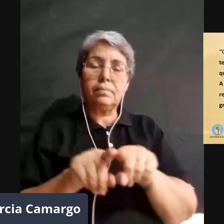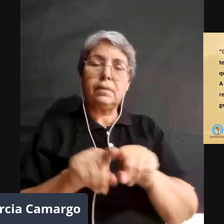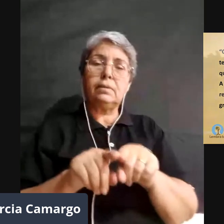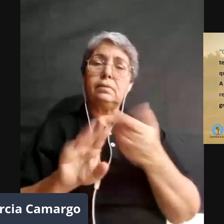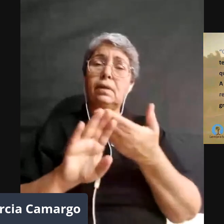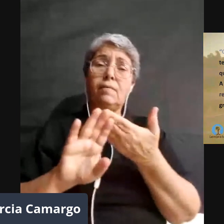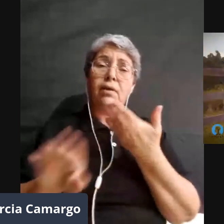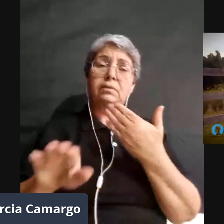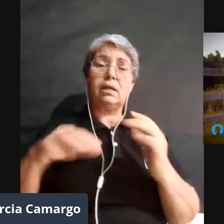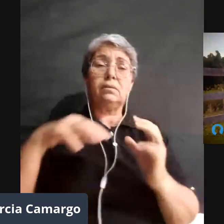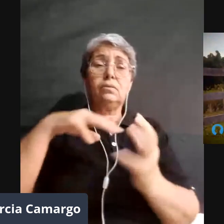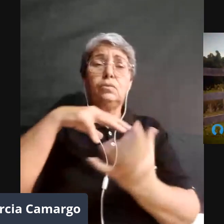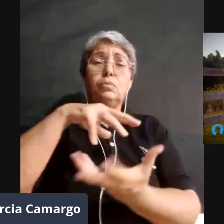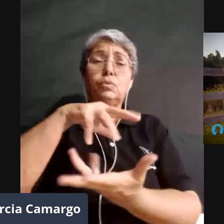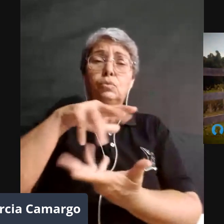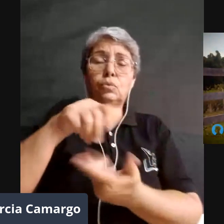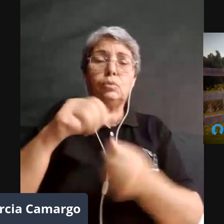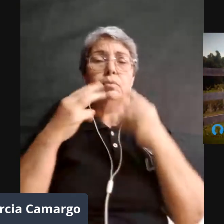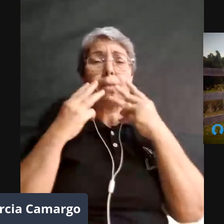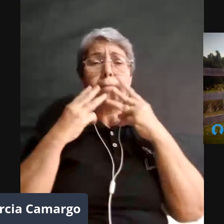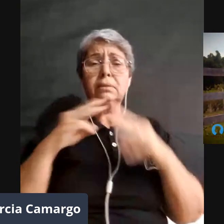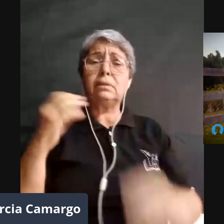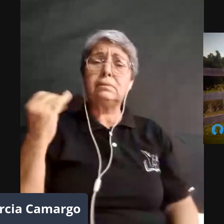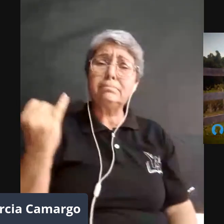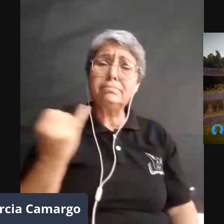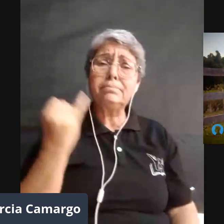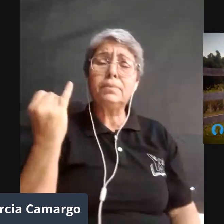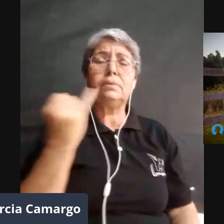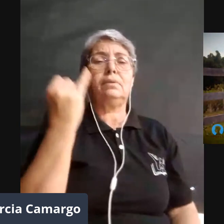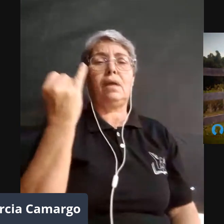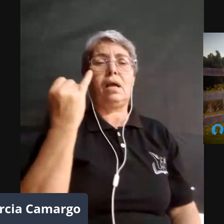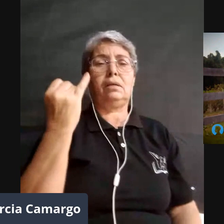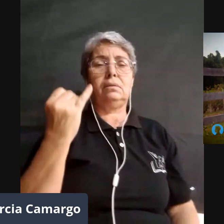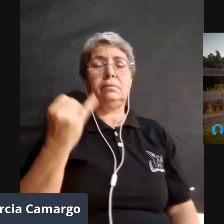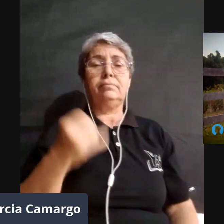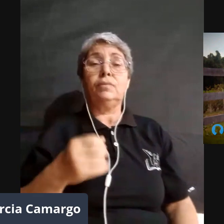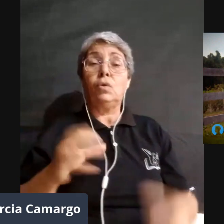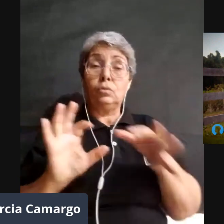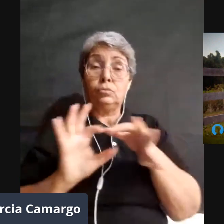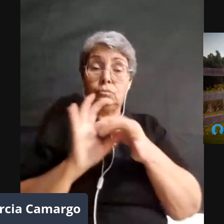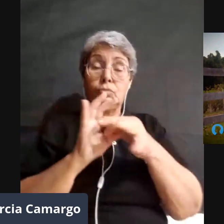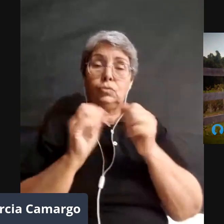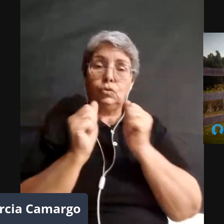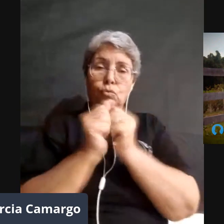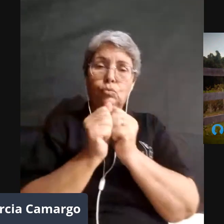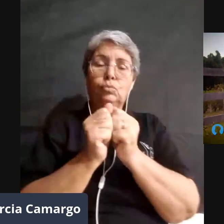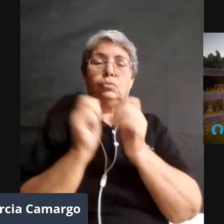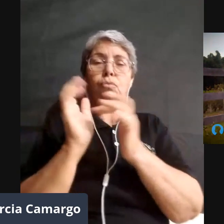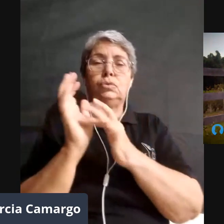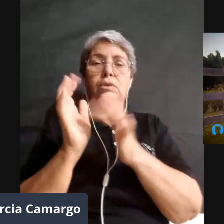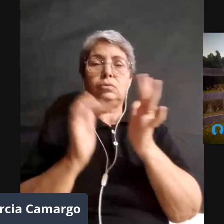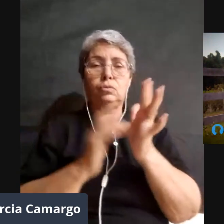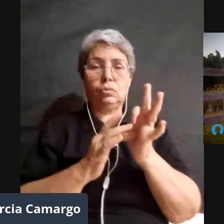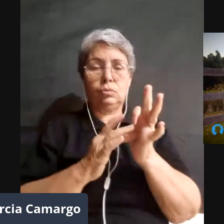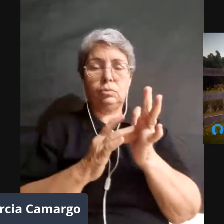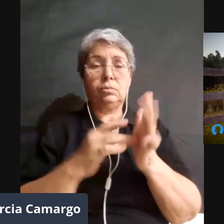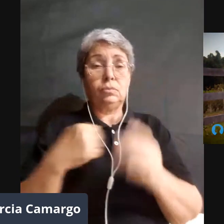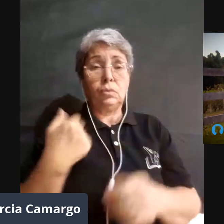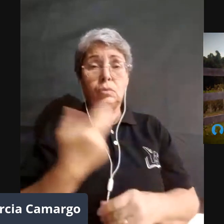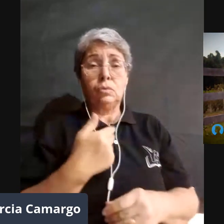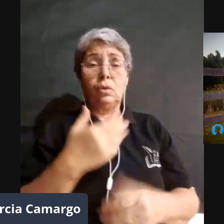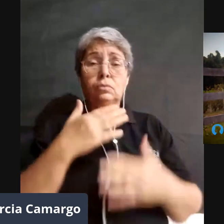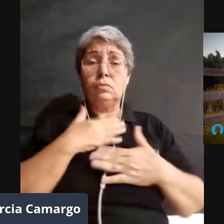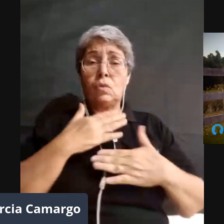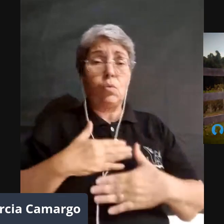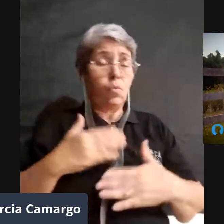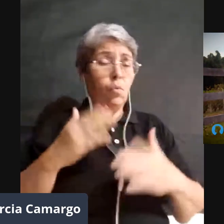Em Cristo, meus irmãos, nós somos um corpo, uma cidade, ou uma comunidade espiritual.